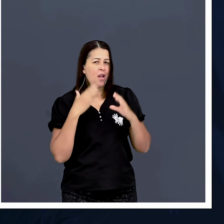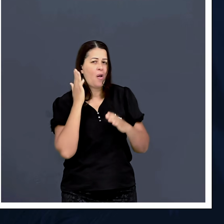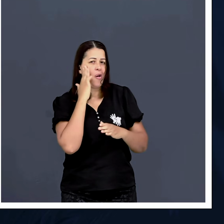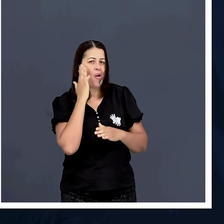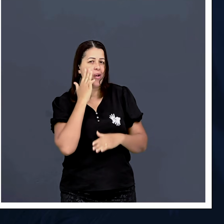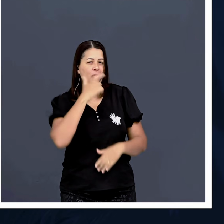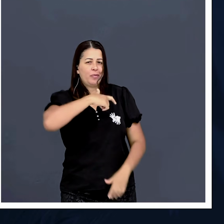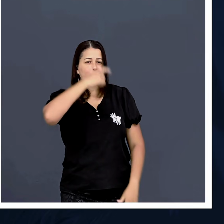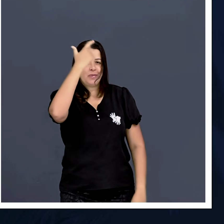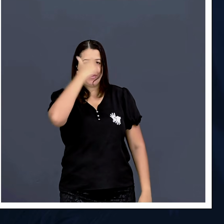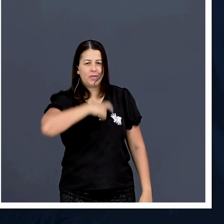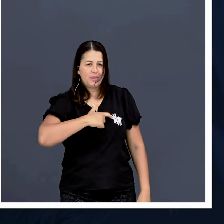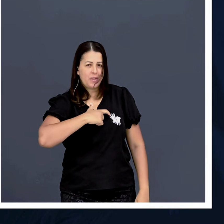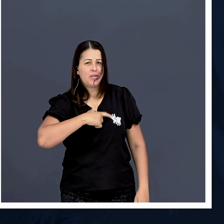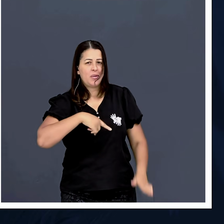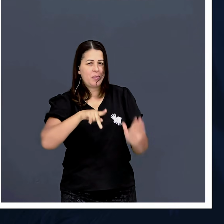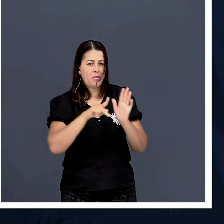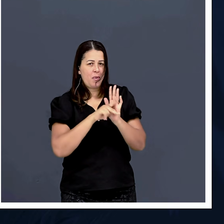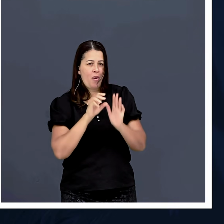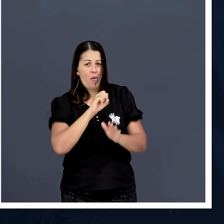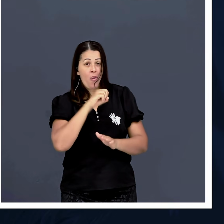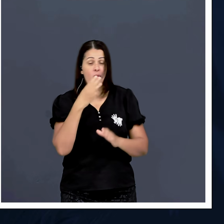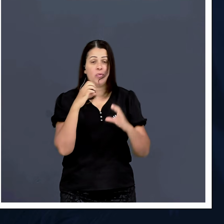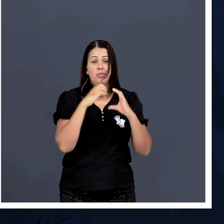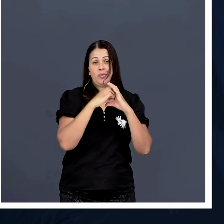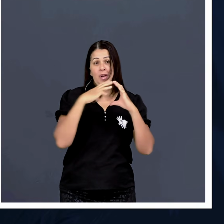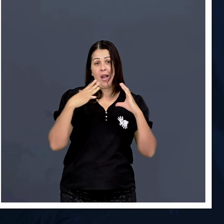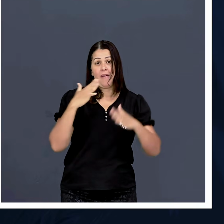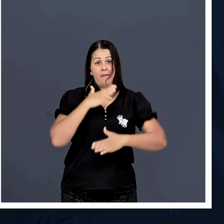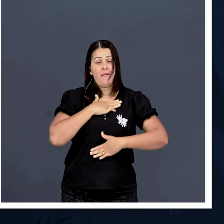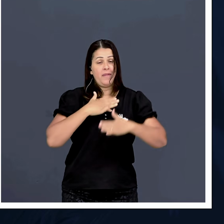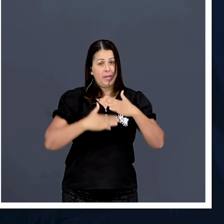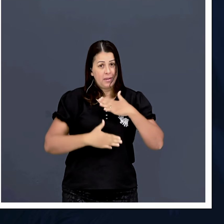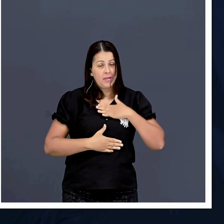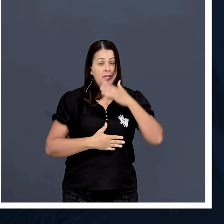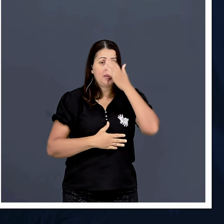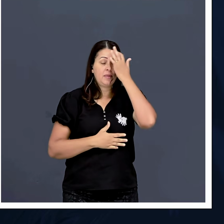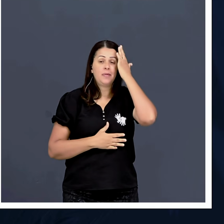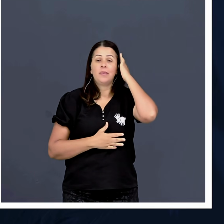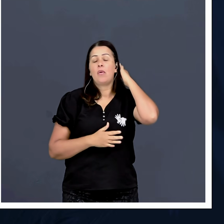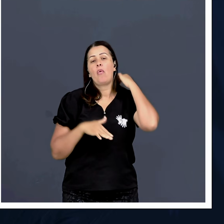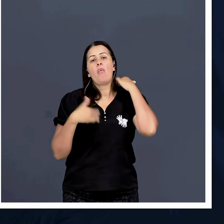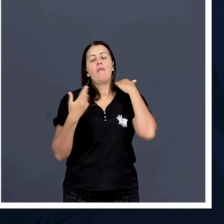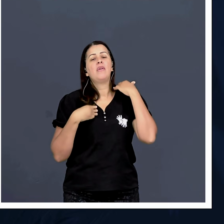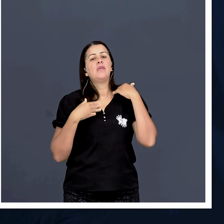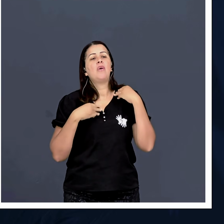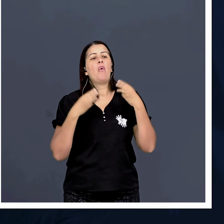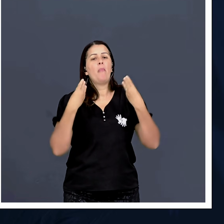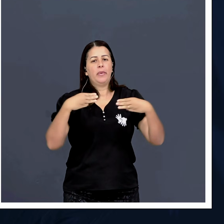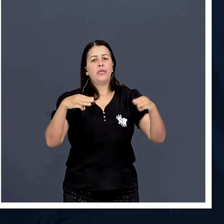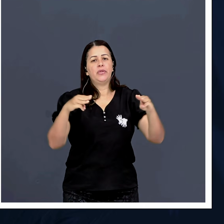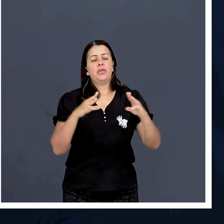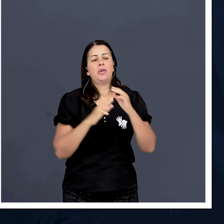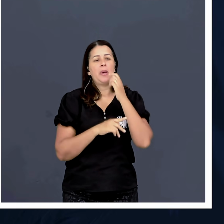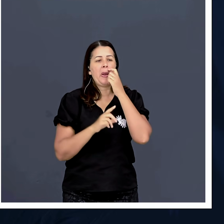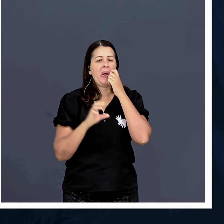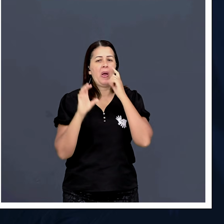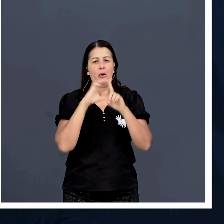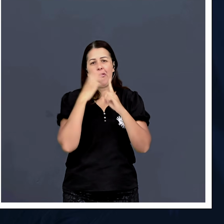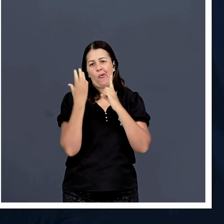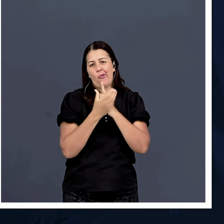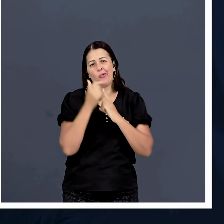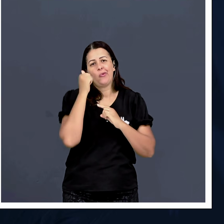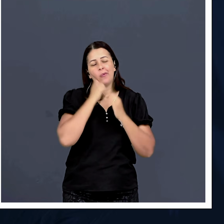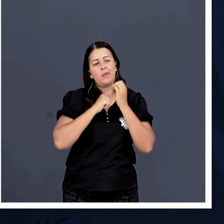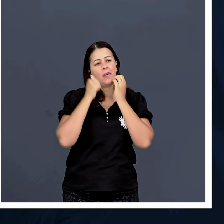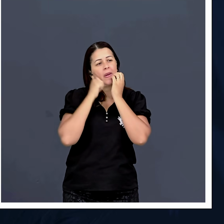nossa personalidade ou seja as nossas características físicas. Uma vez eu ministrei sobre isso aqui no nosso culto de